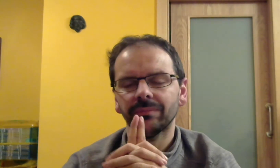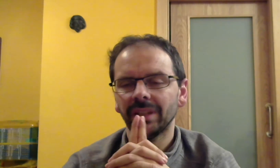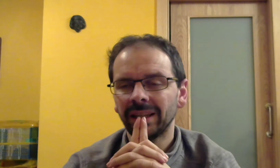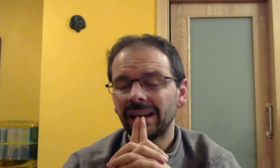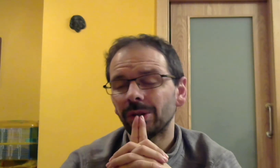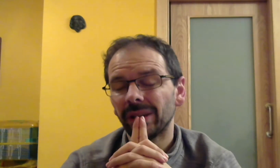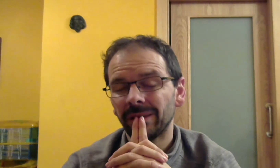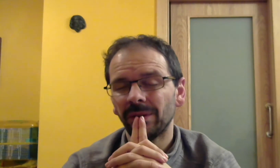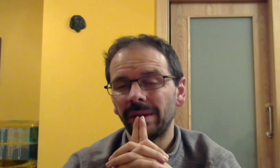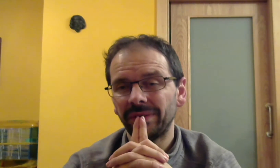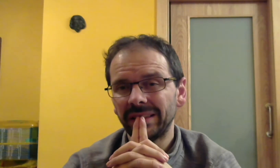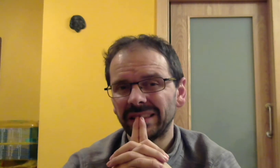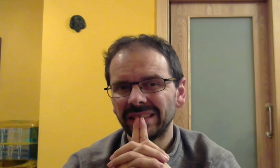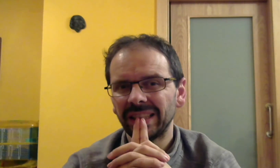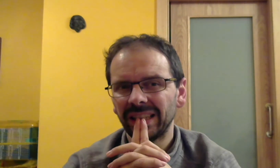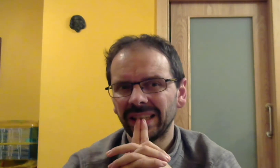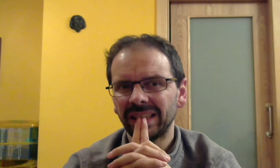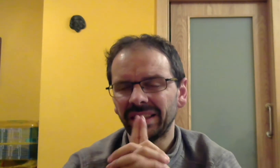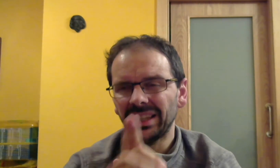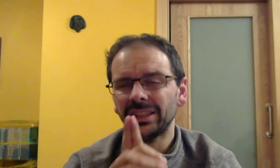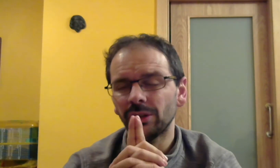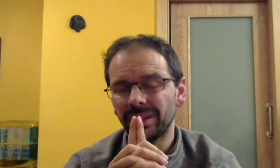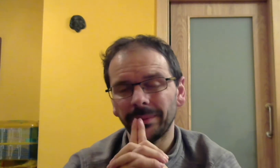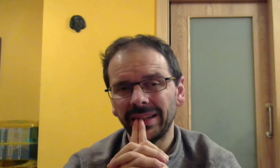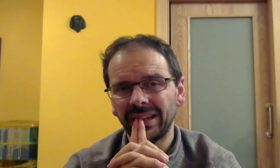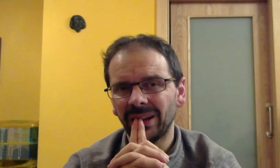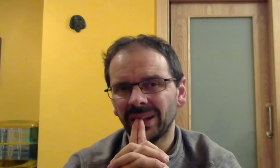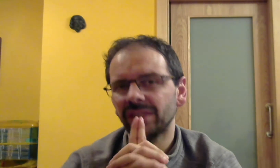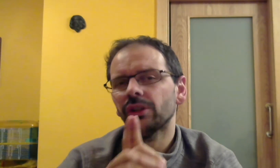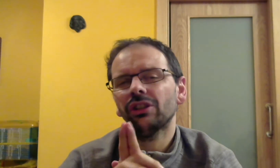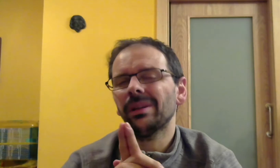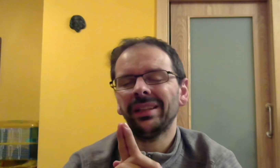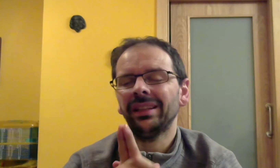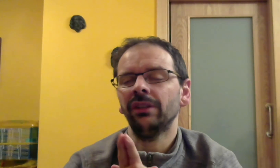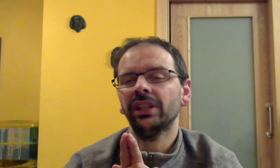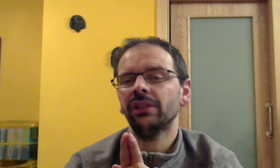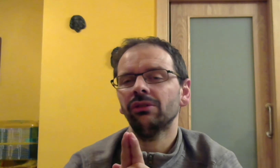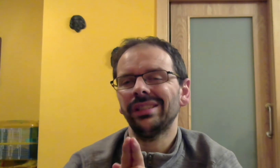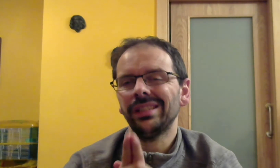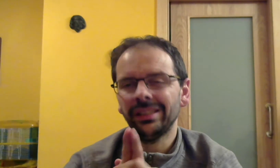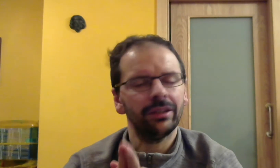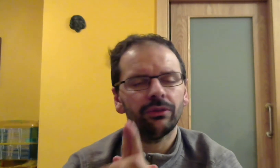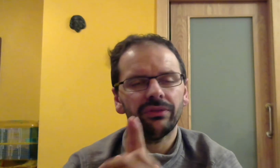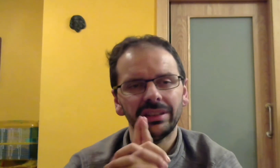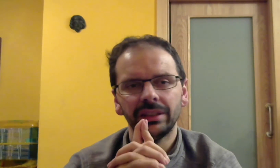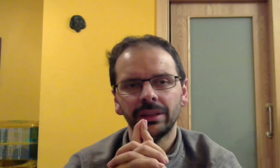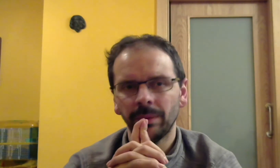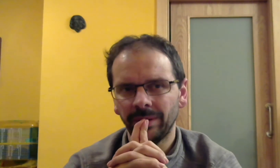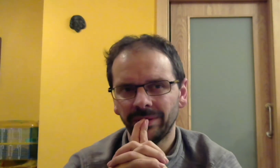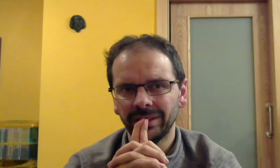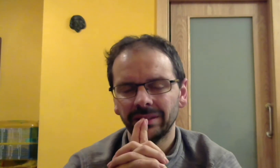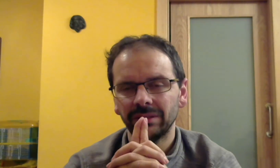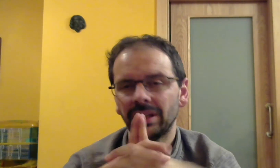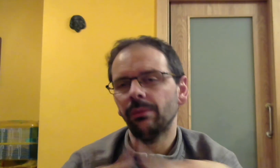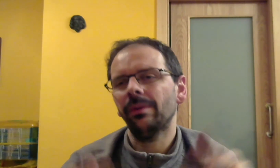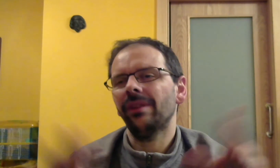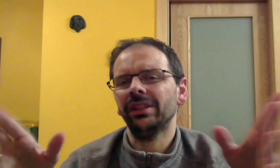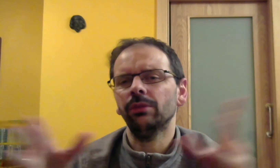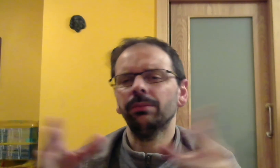y claro, Boba Fett, quizá aquí nos revelen, aunque yo creo que mandaloriano no es ni Jango Fett ni Boba Fett. O sea, Boba Fett no, porque es